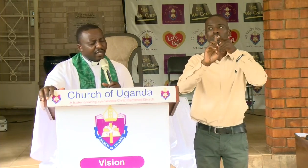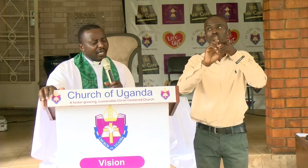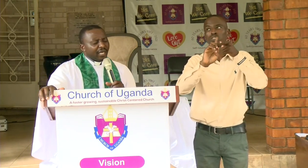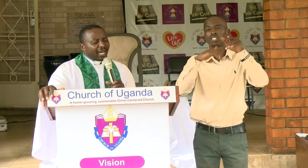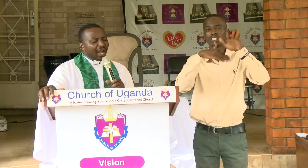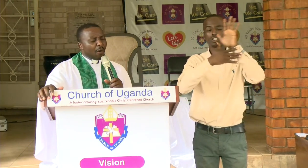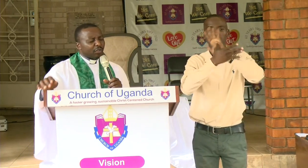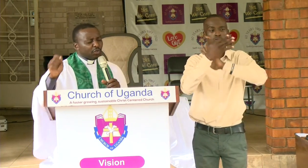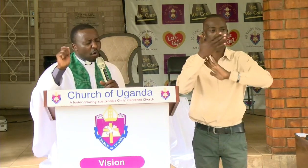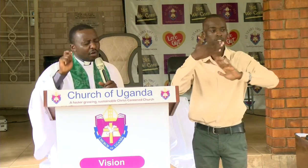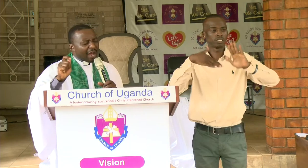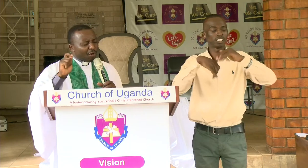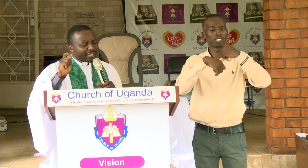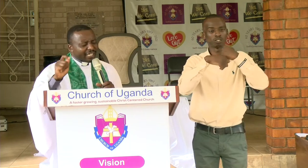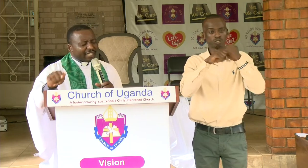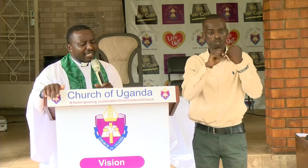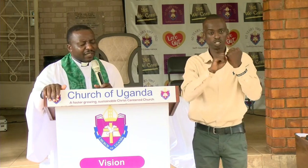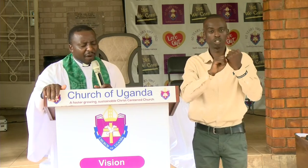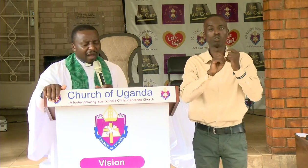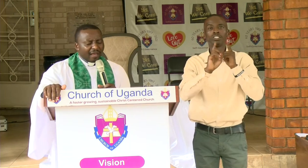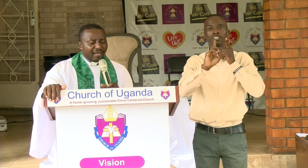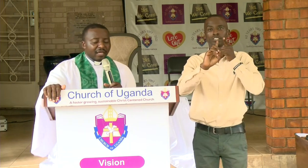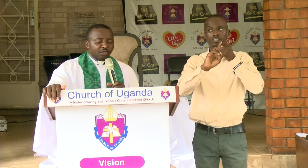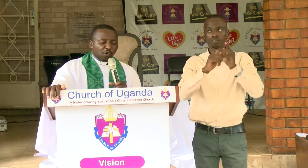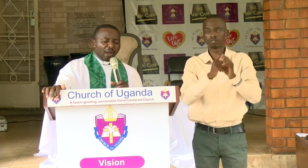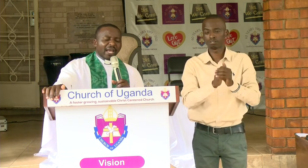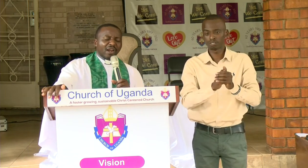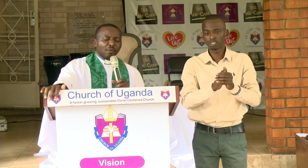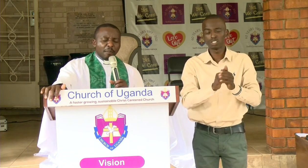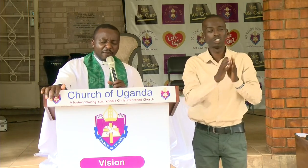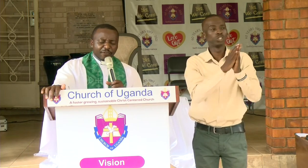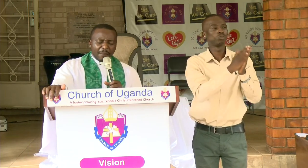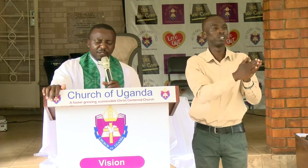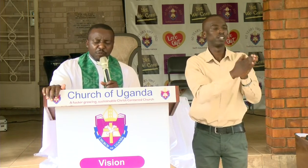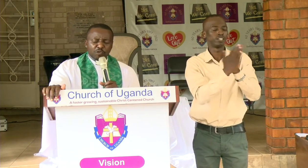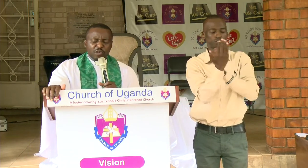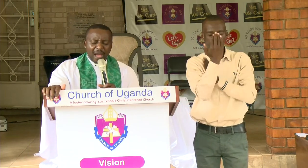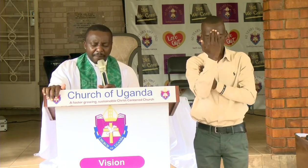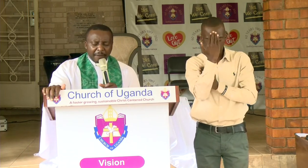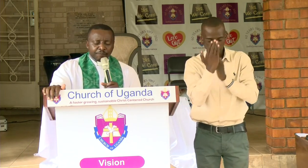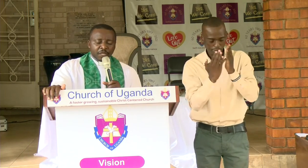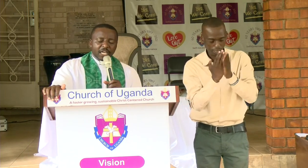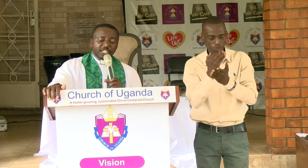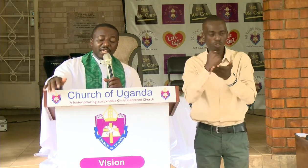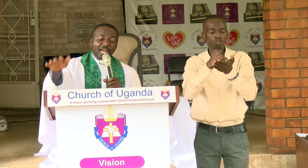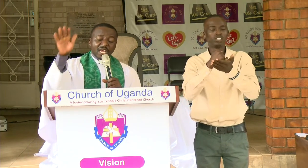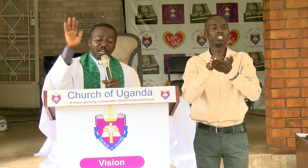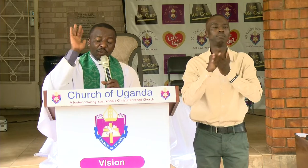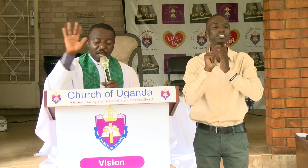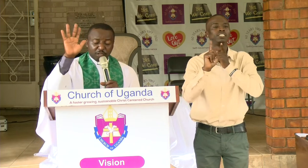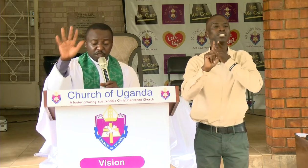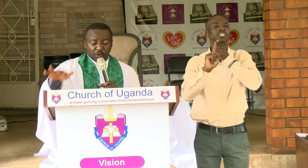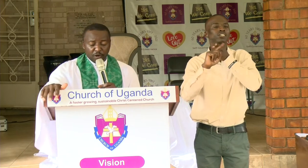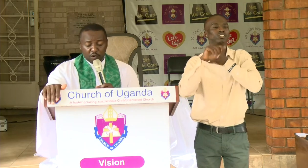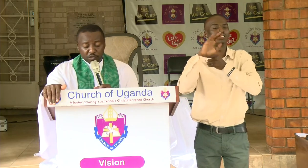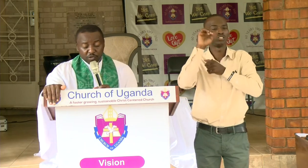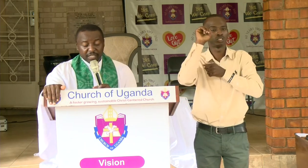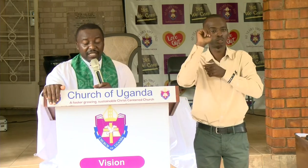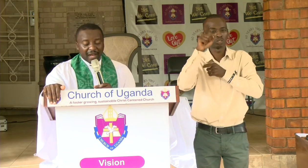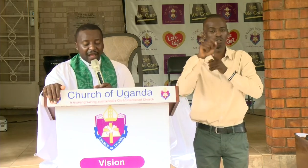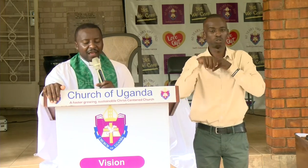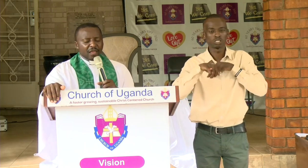go era nga watonda olw'ekigendererwa tukwegera n'obwombeefu n'amazima otuyambe ekigendererwa ekyo